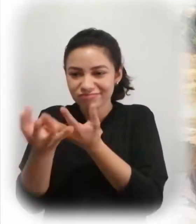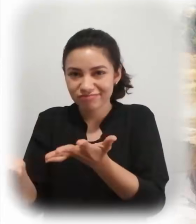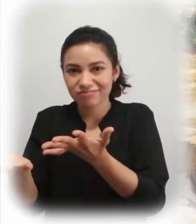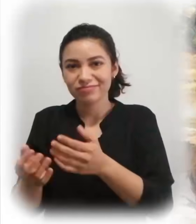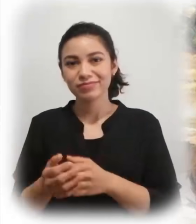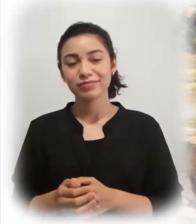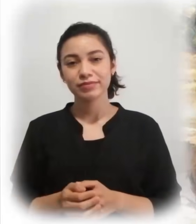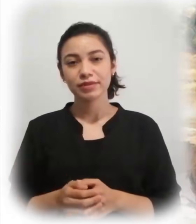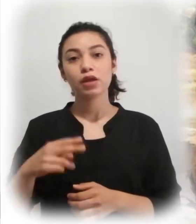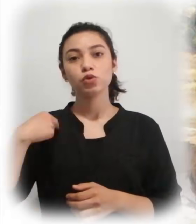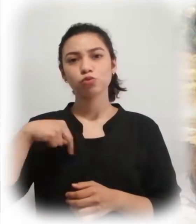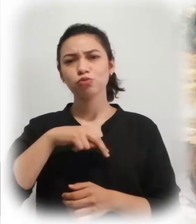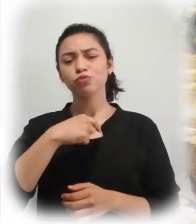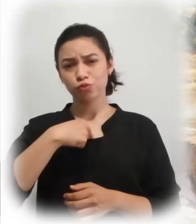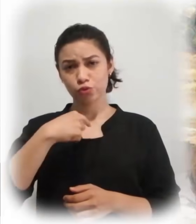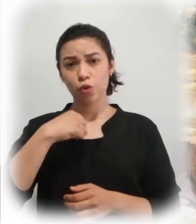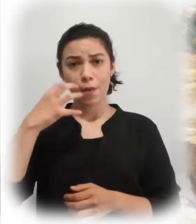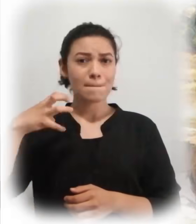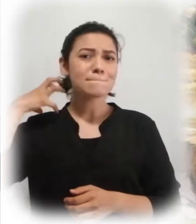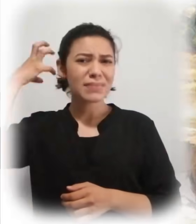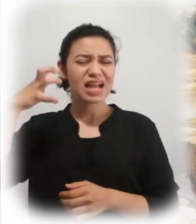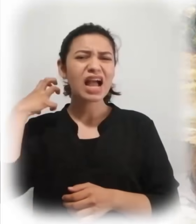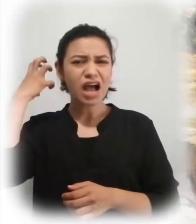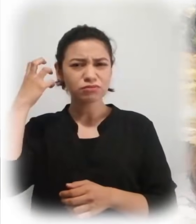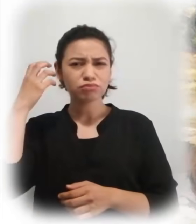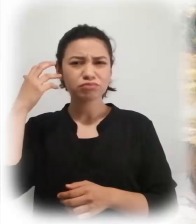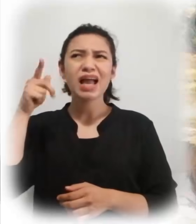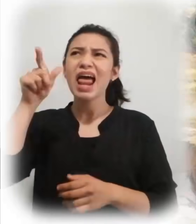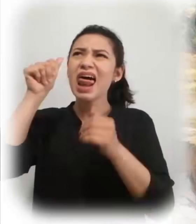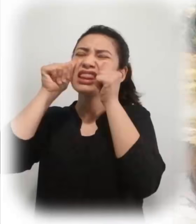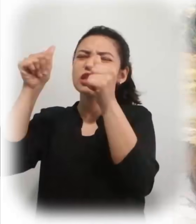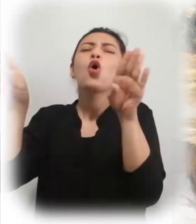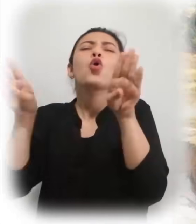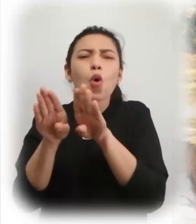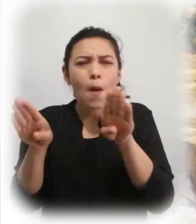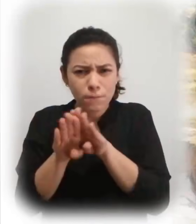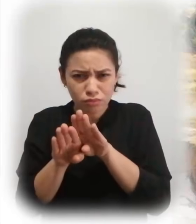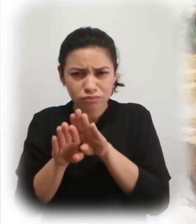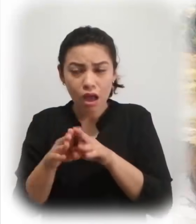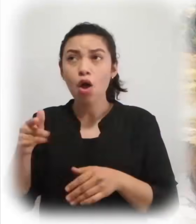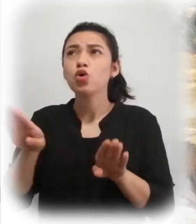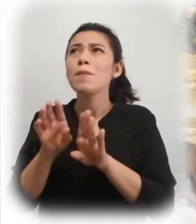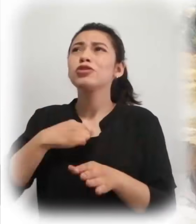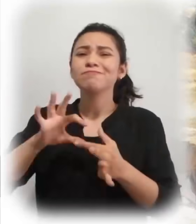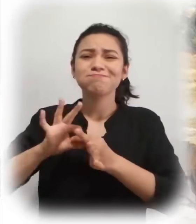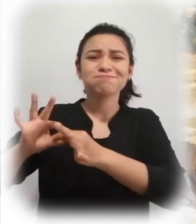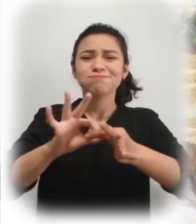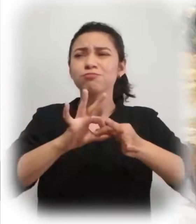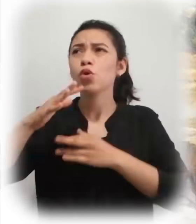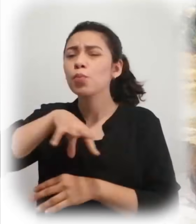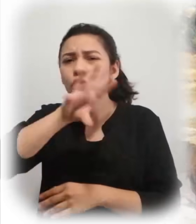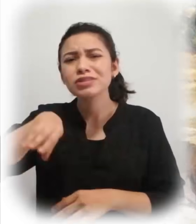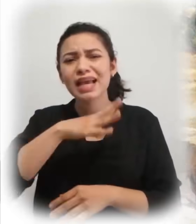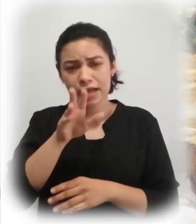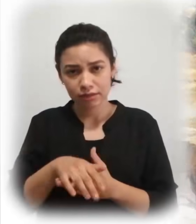Como oveja, yo ¿cómo escucho su voz? ¿Cómo busco la unidad? ¿Cómo